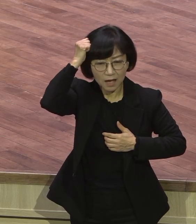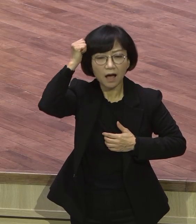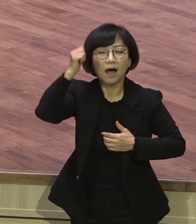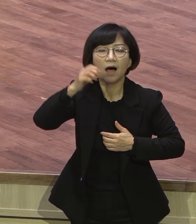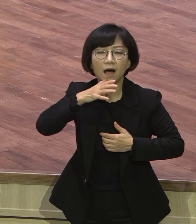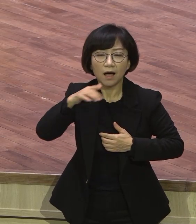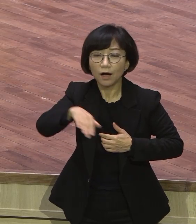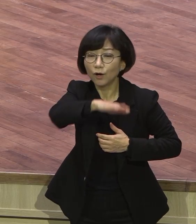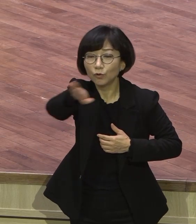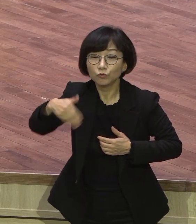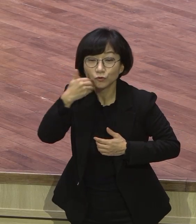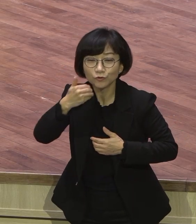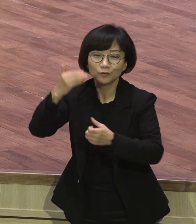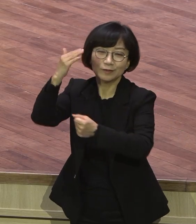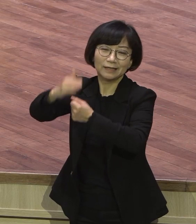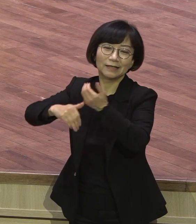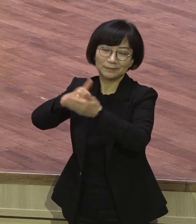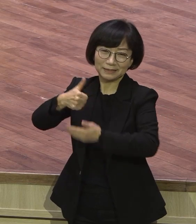표정이라고 그랬어요